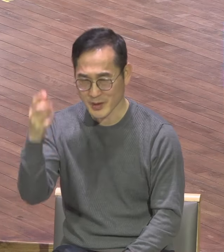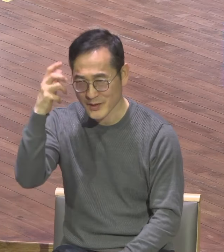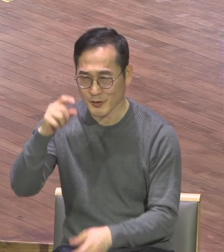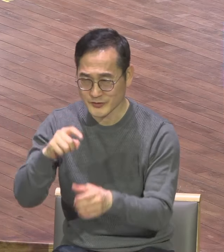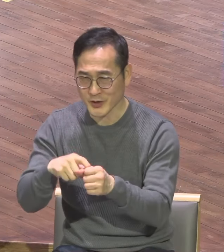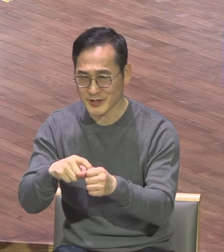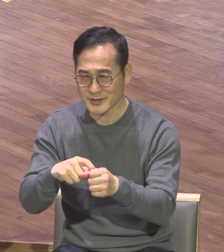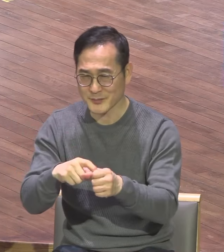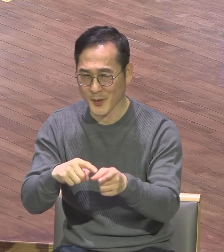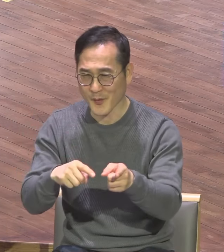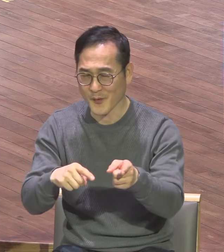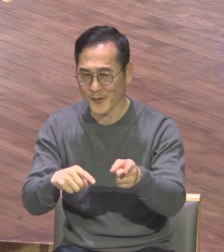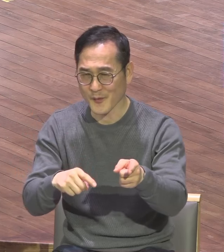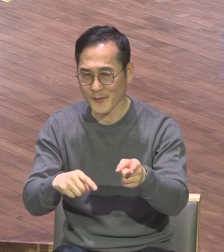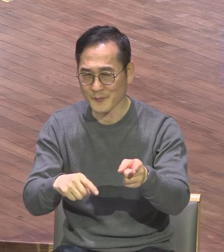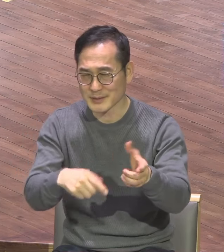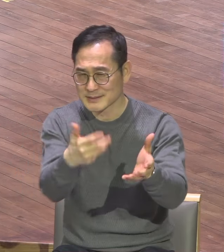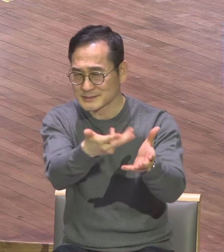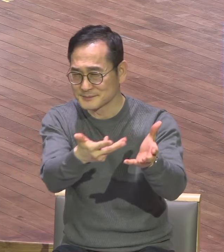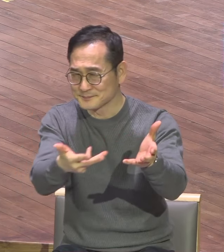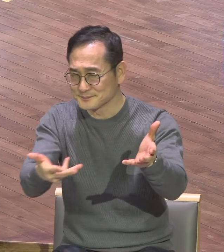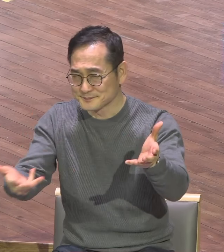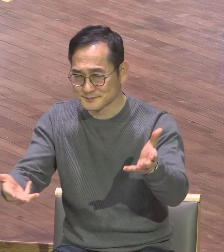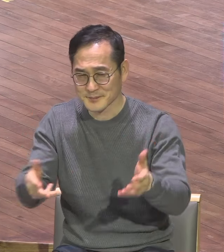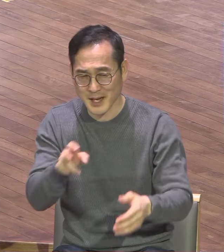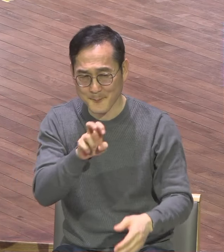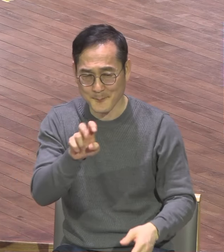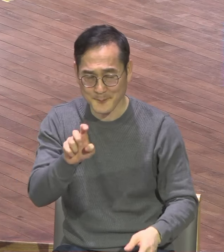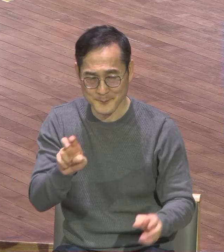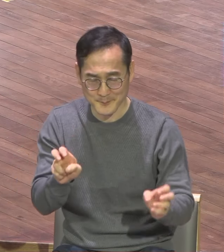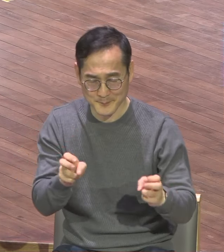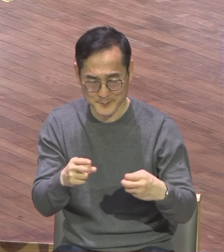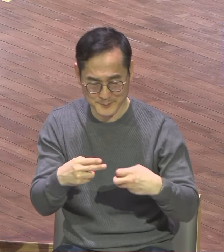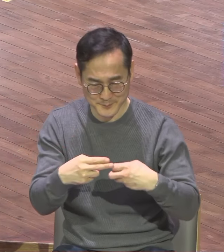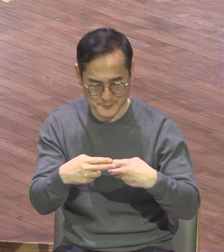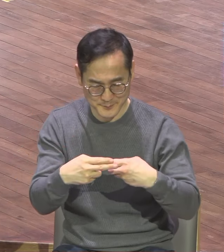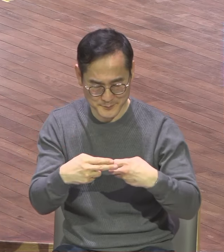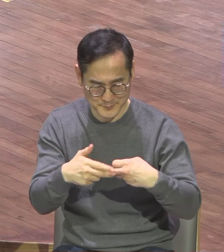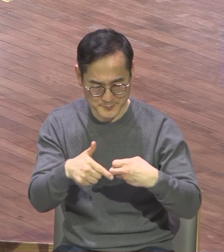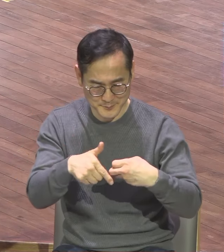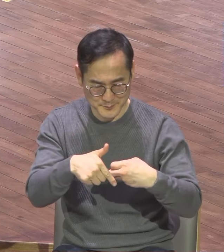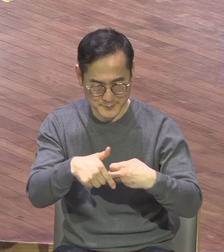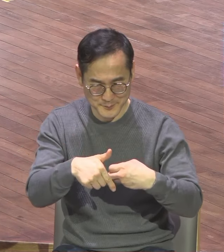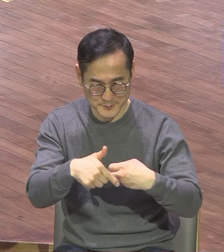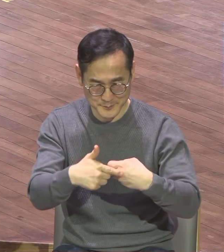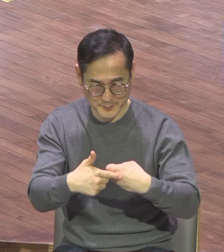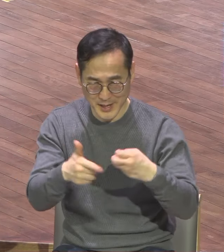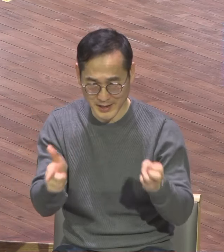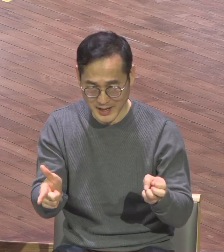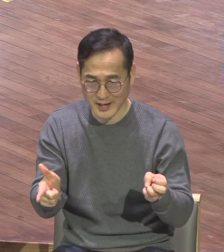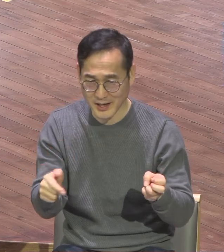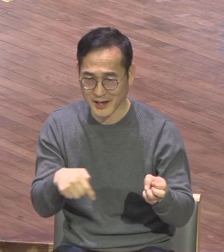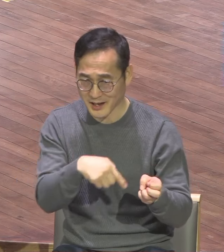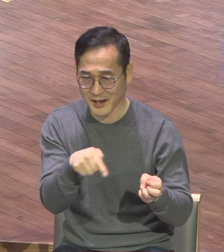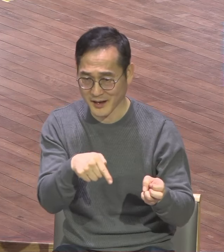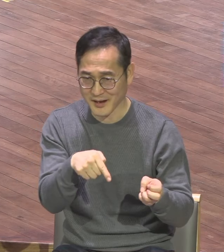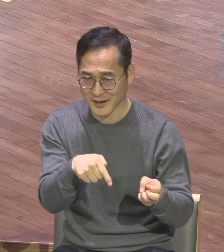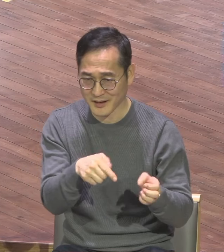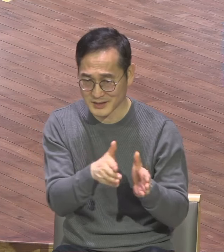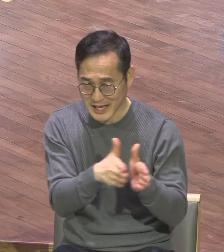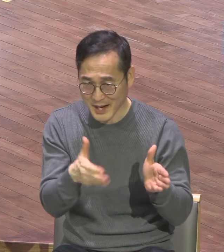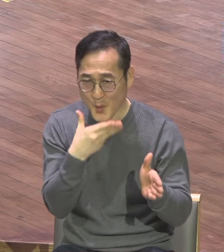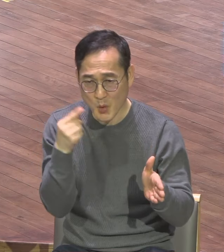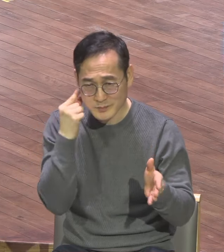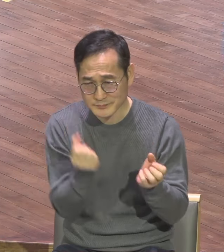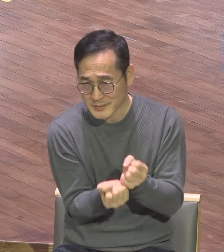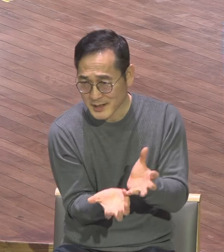다 담겨 있어요. 마가 다락방에서 시작된 유일성의 복음 운동이 안디옥과 아시아와 이제 마게도냐, 로마